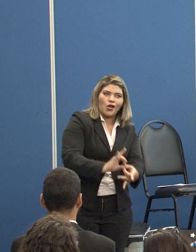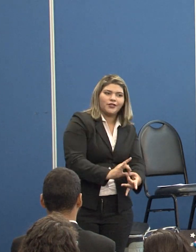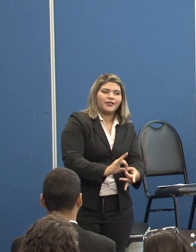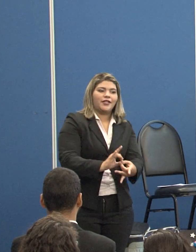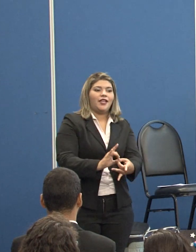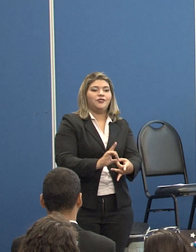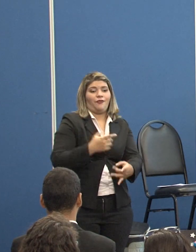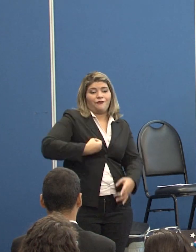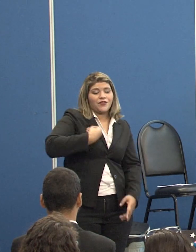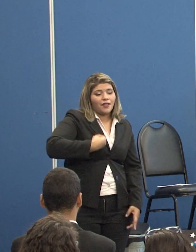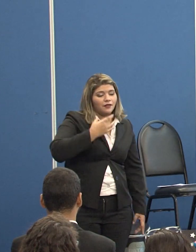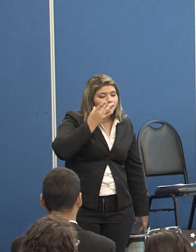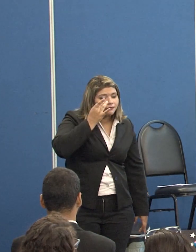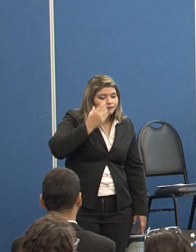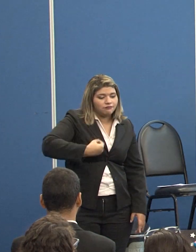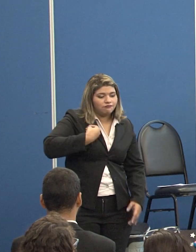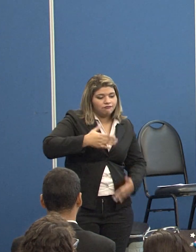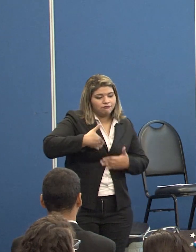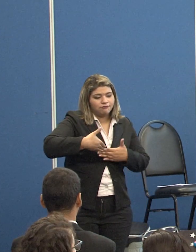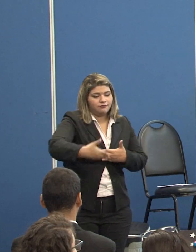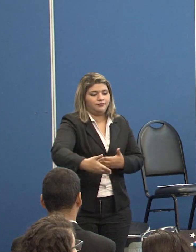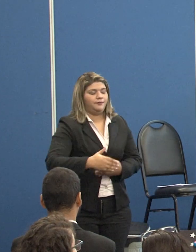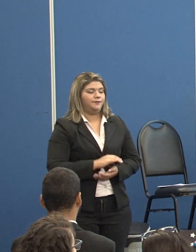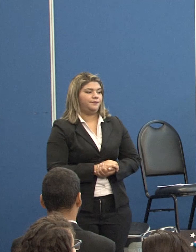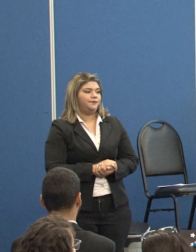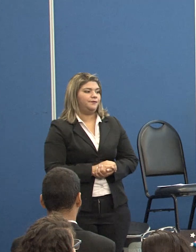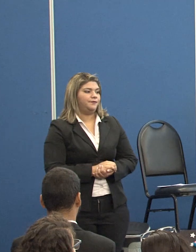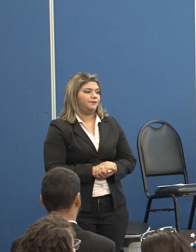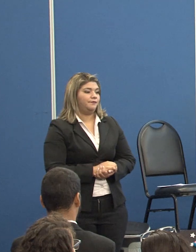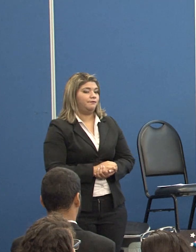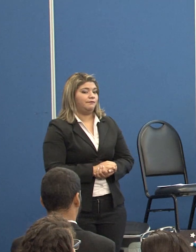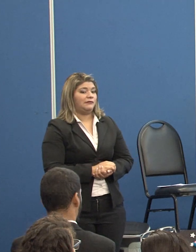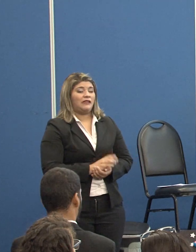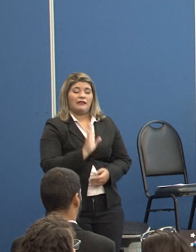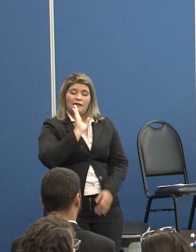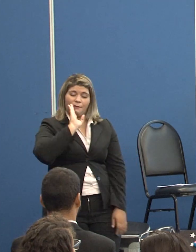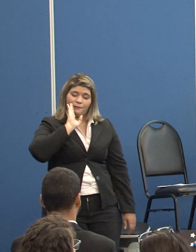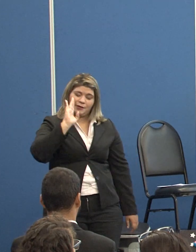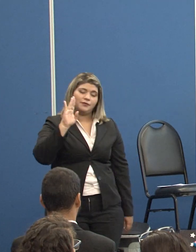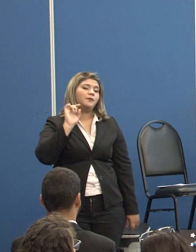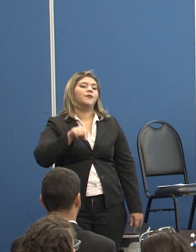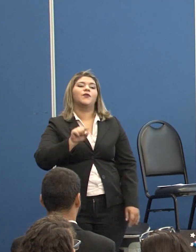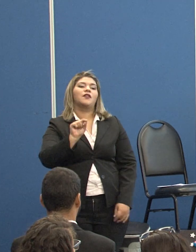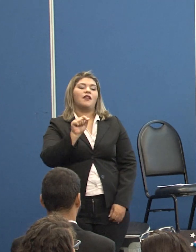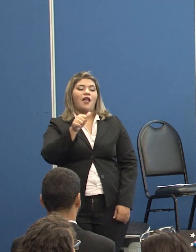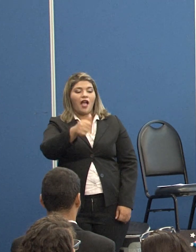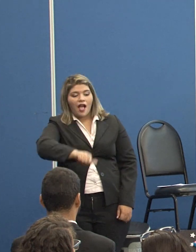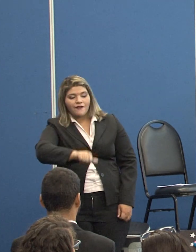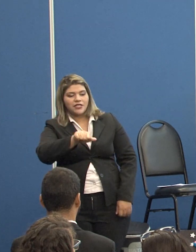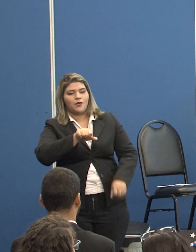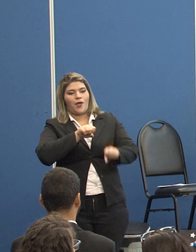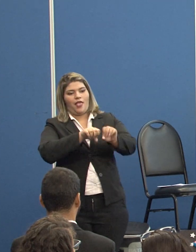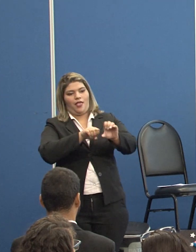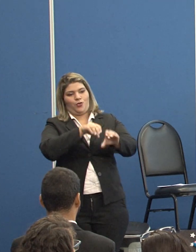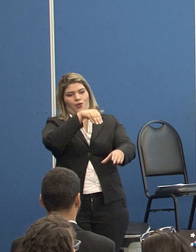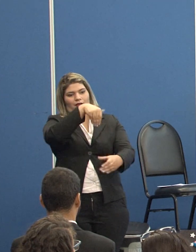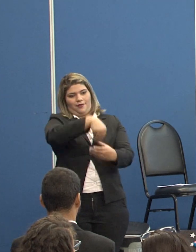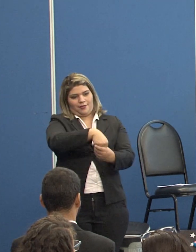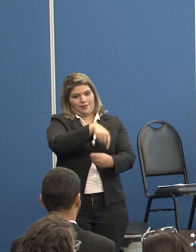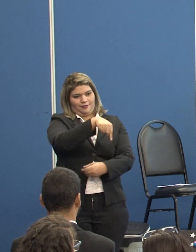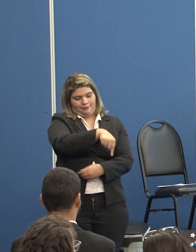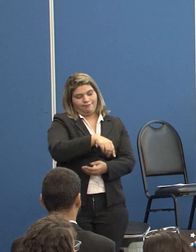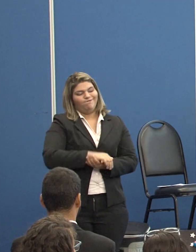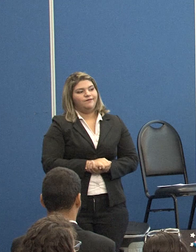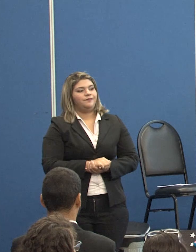nós passamos ao longo de nossa existência. E, em especial, a avaliação educacional. É